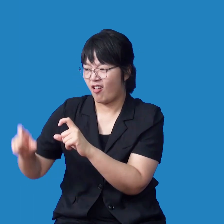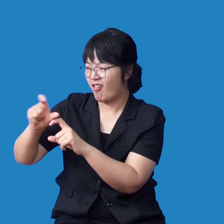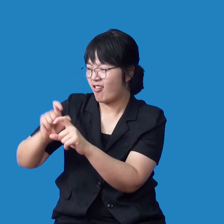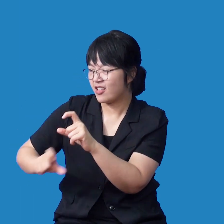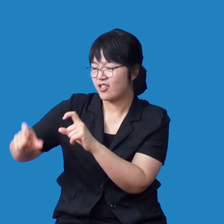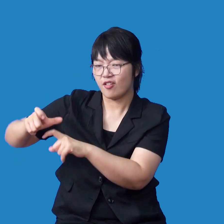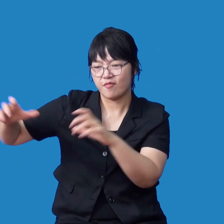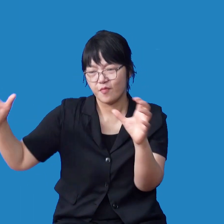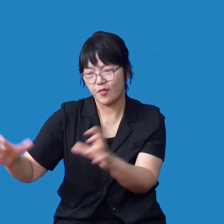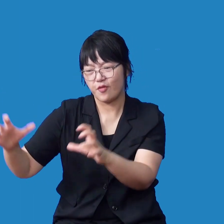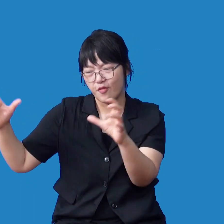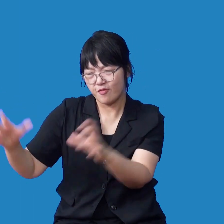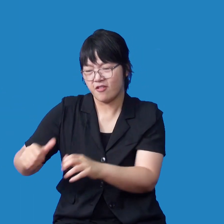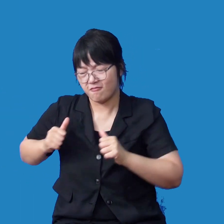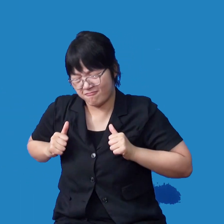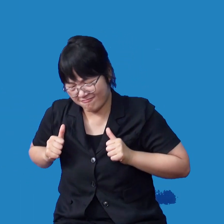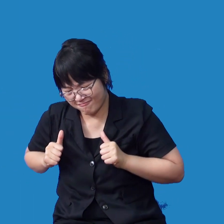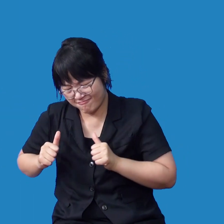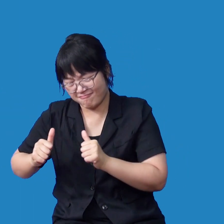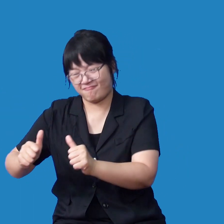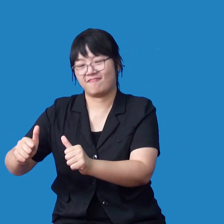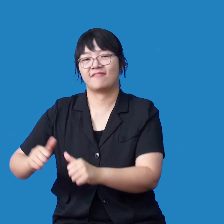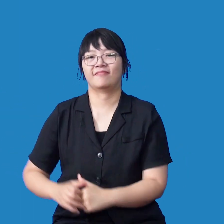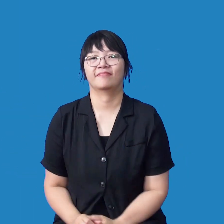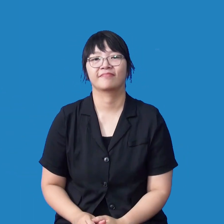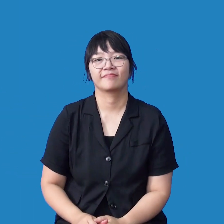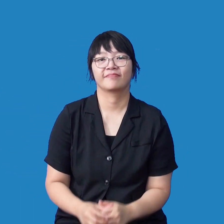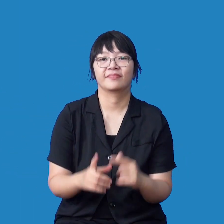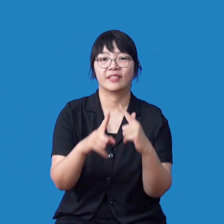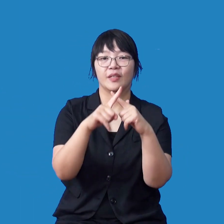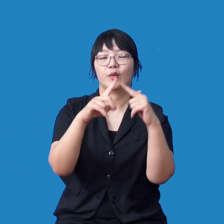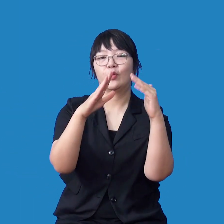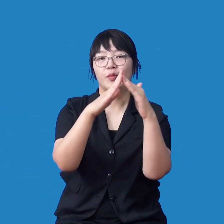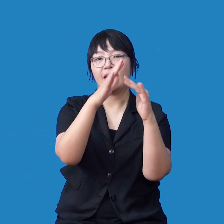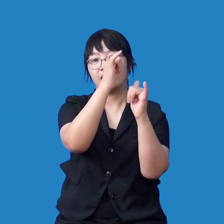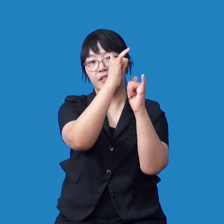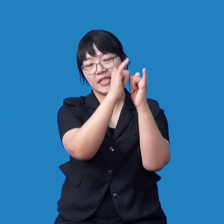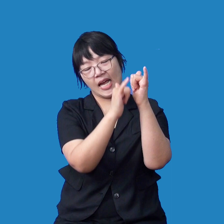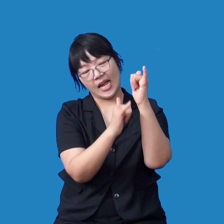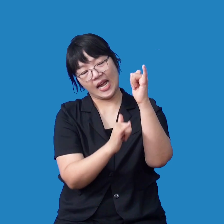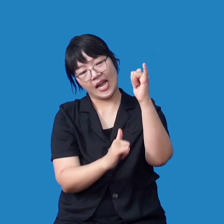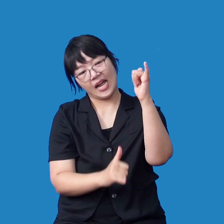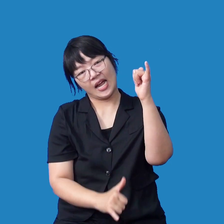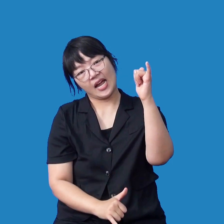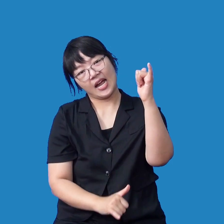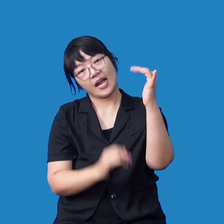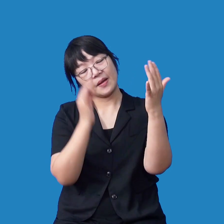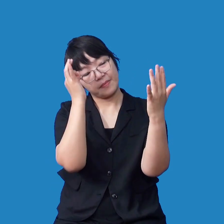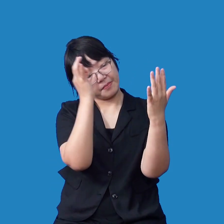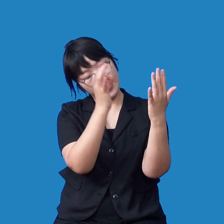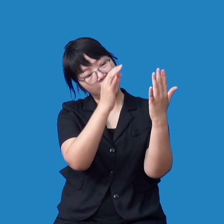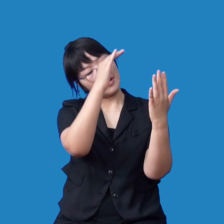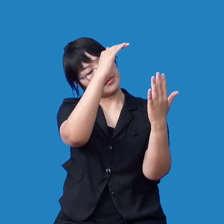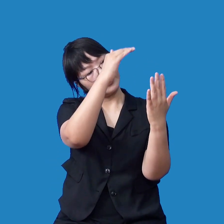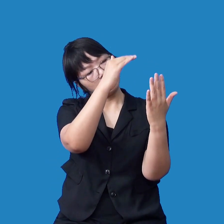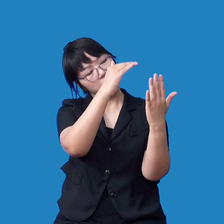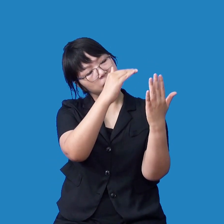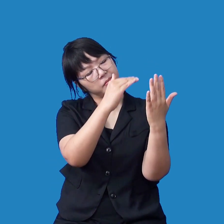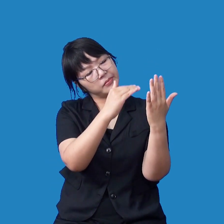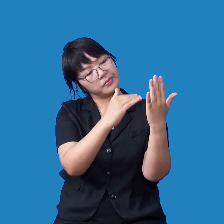힘쓰라고. 우리는 교회 역사를 읽어보면 종종 교회의 공적인